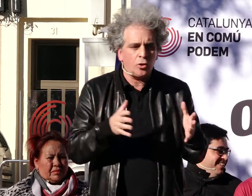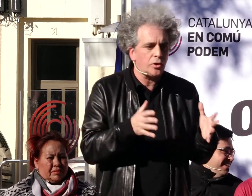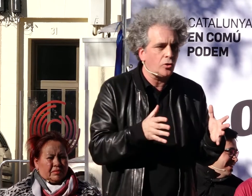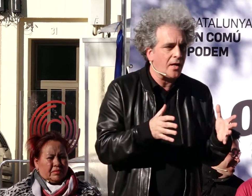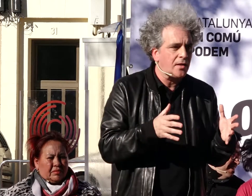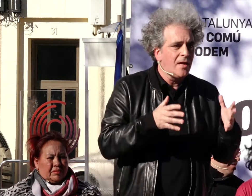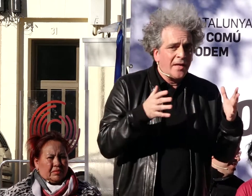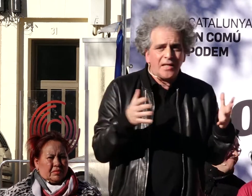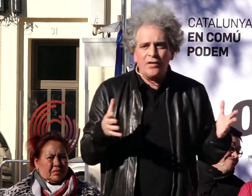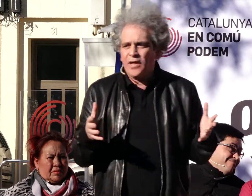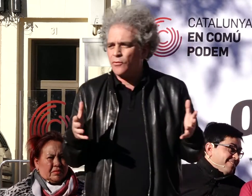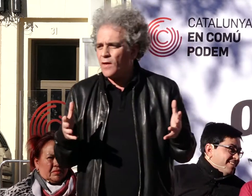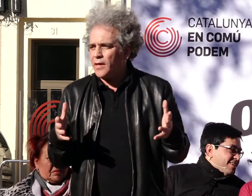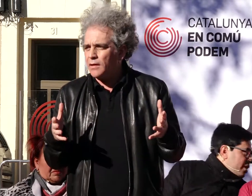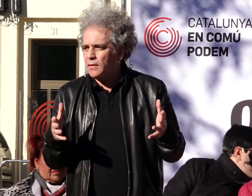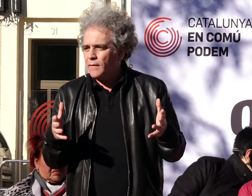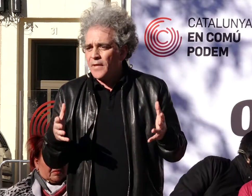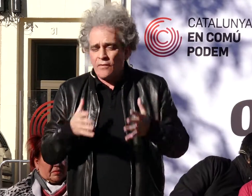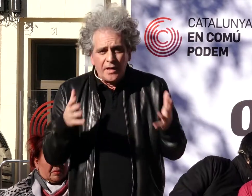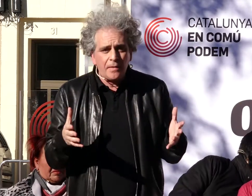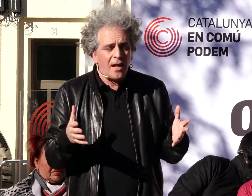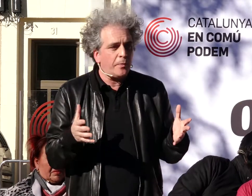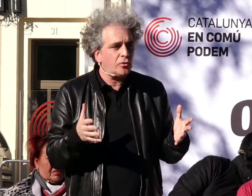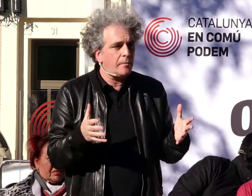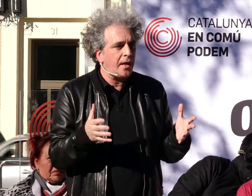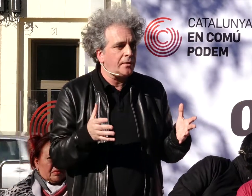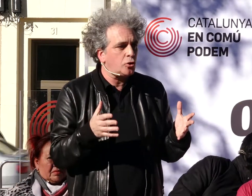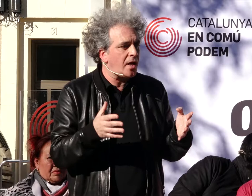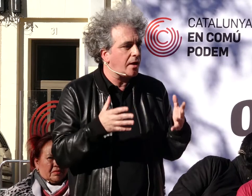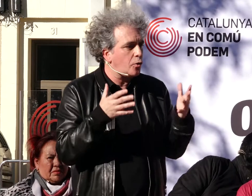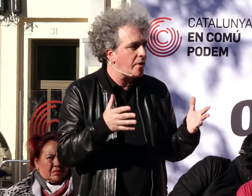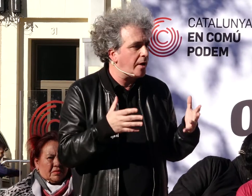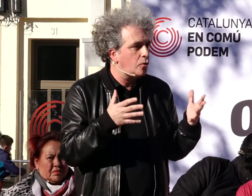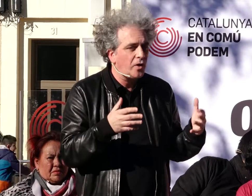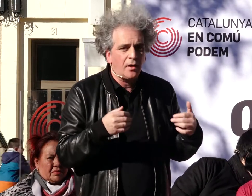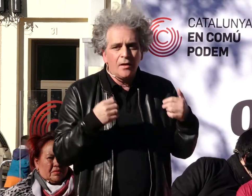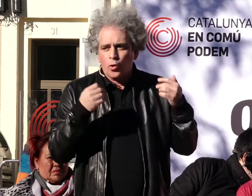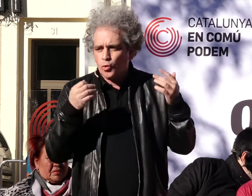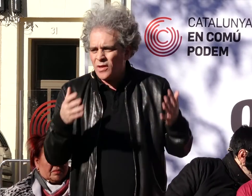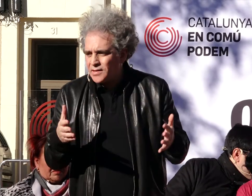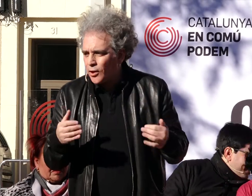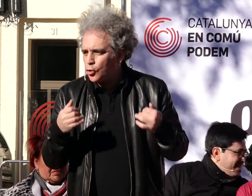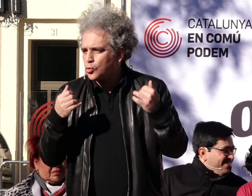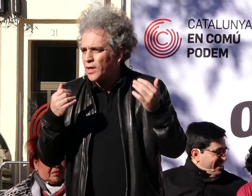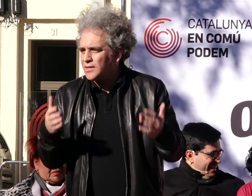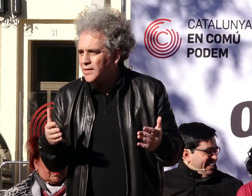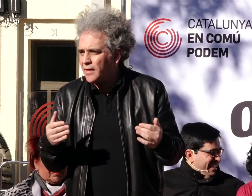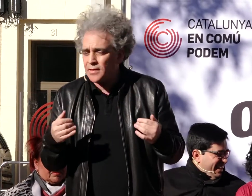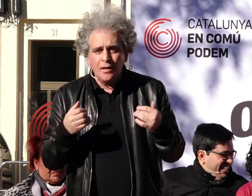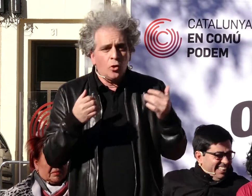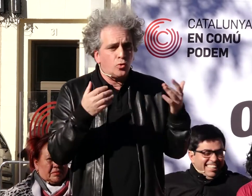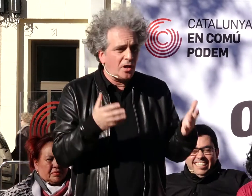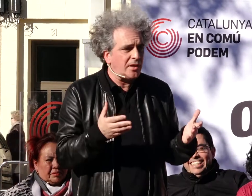entre todos y todas que significa ciudadanía en definitiva las personas migrantes son las que nos pueden inducir con sus deseos con sus necesidades